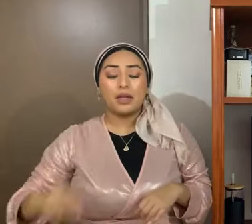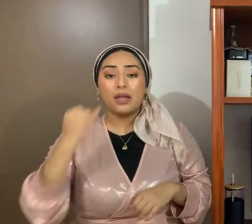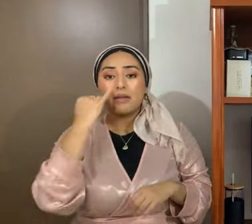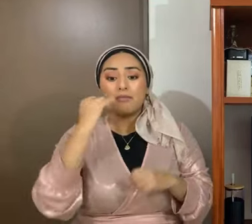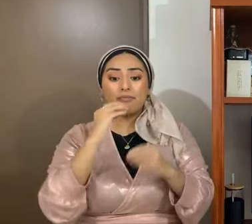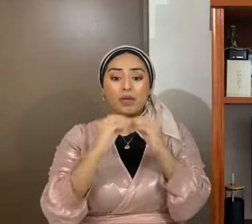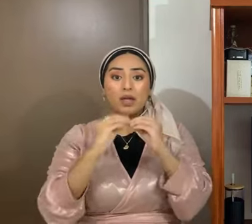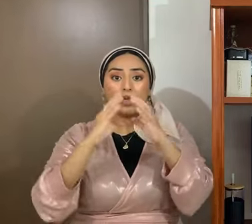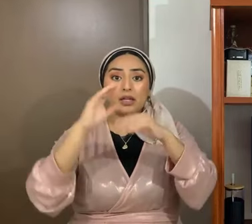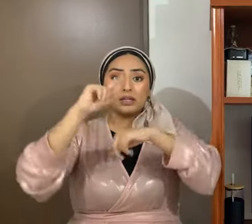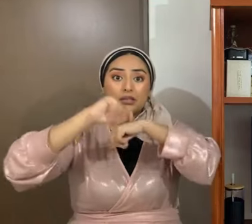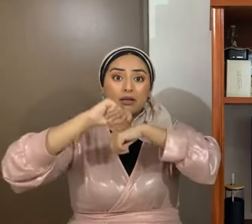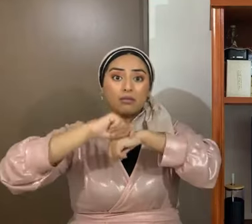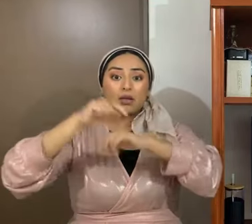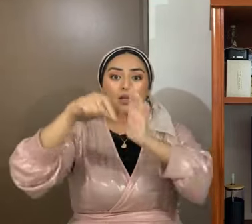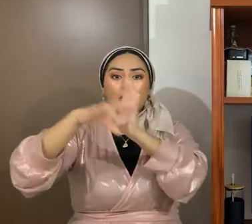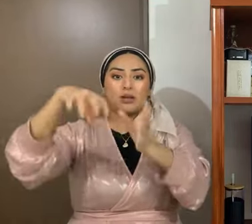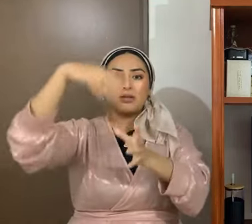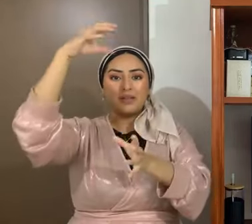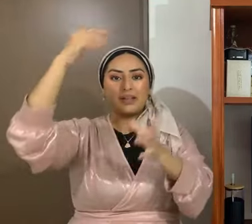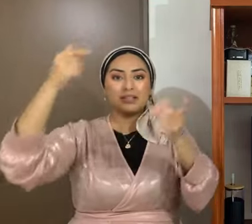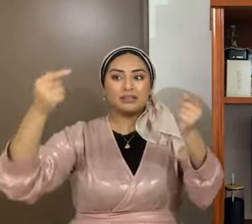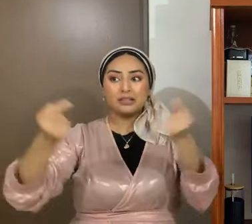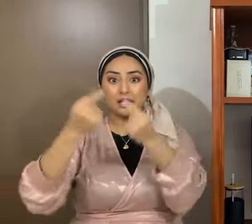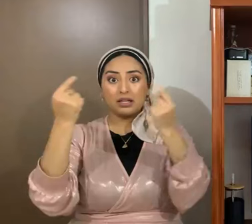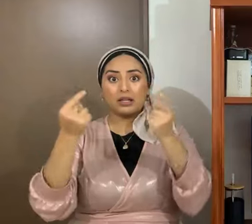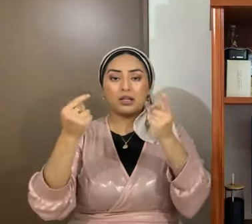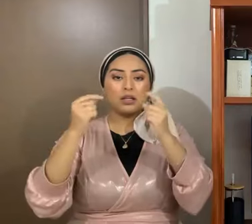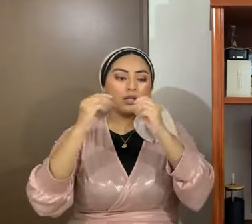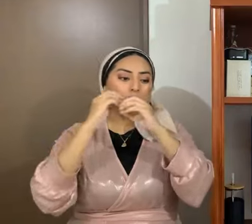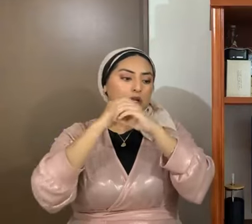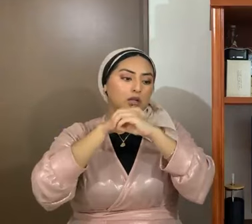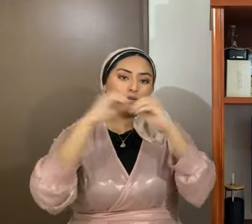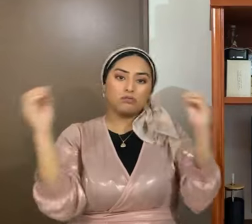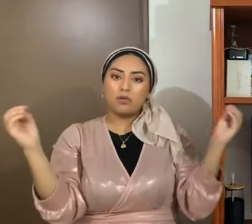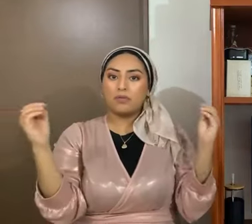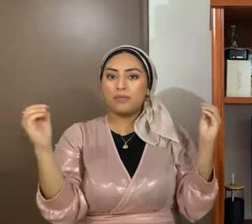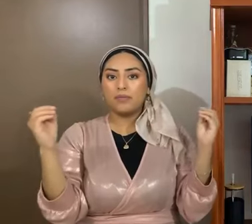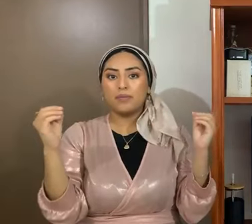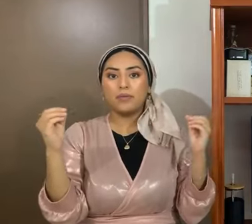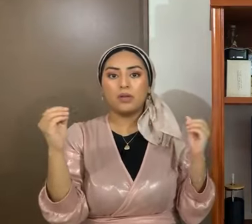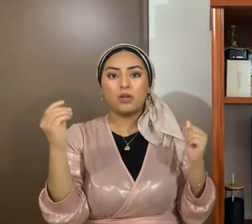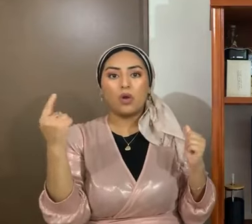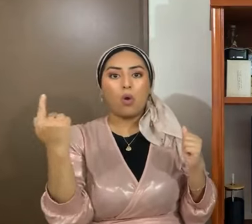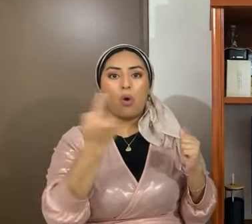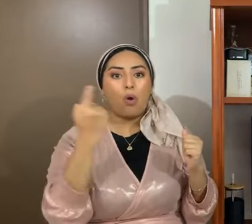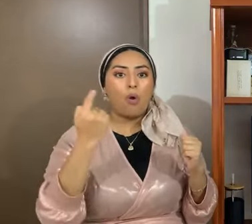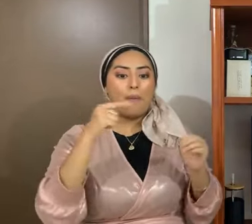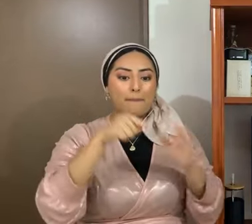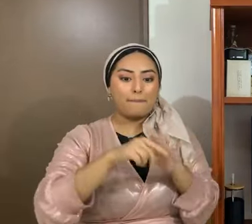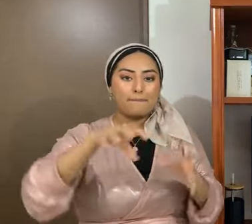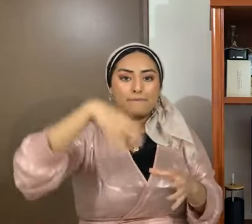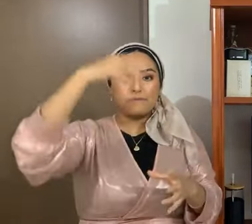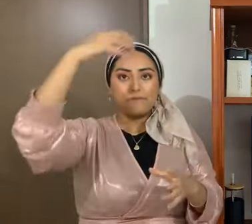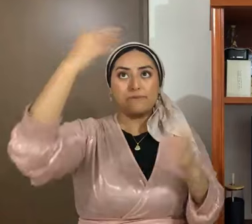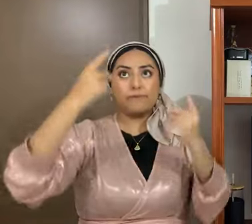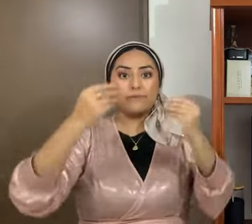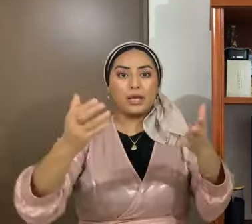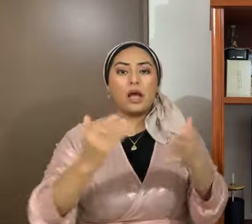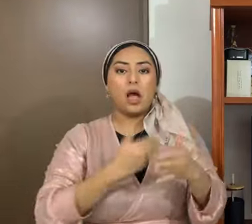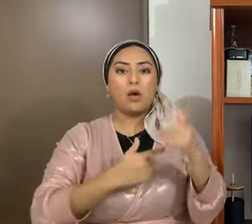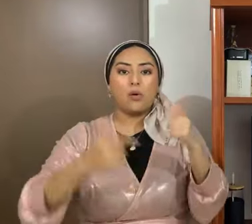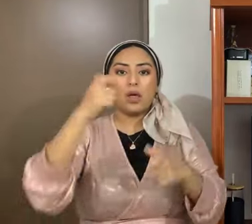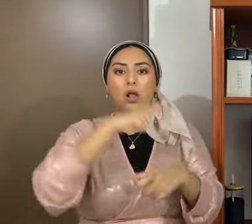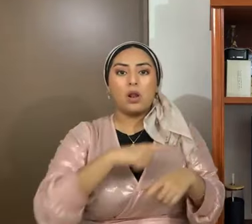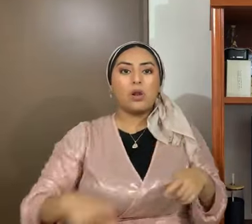hacen un templo van a hacer sacrificios por el pecado, y ningún sacrificio es válido por el pecado más que el sacrificio que hizo nuestro gran